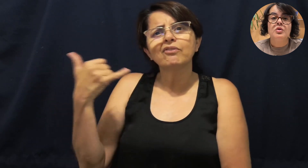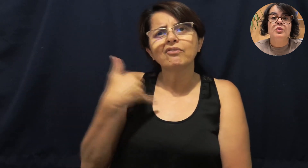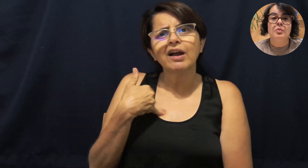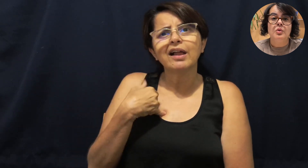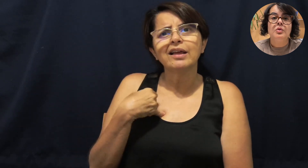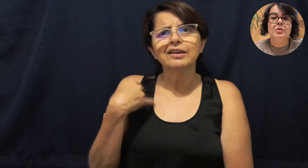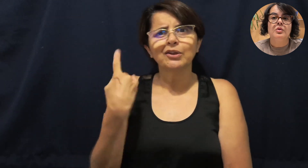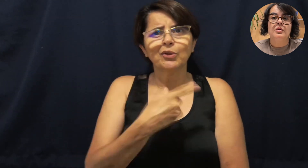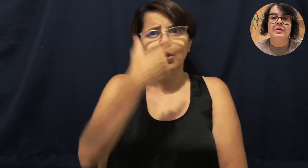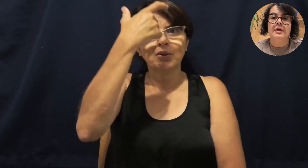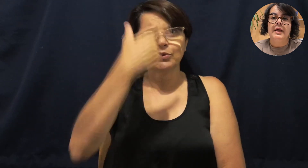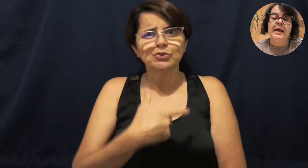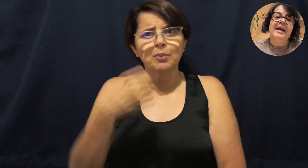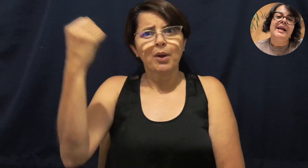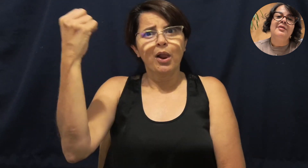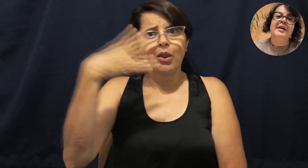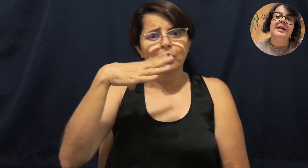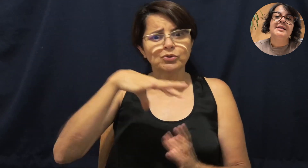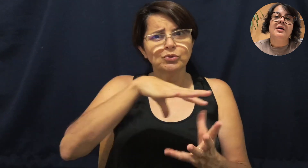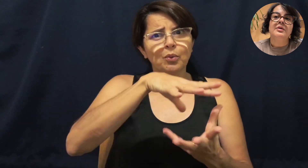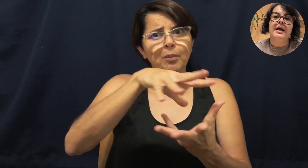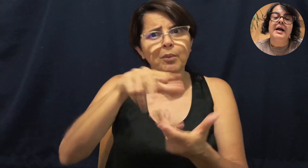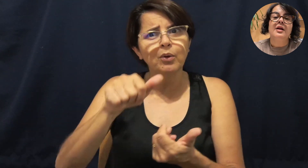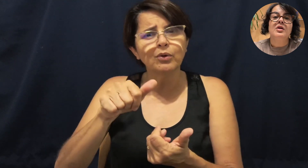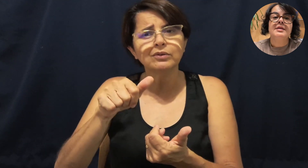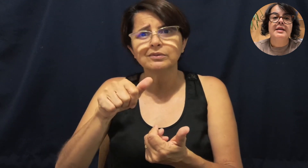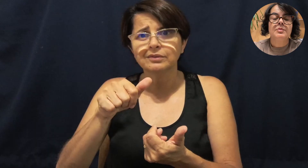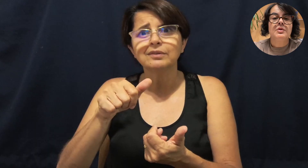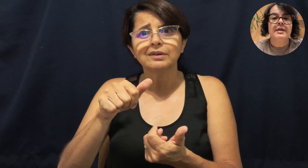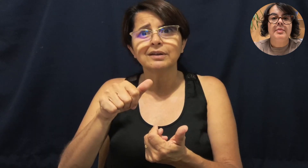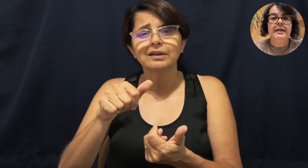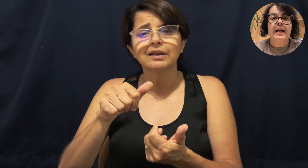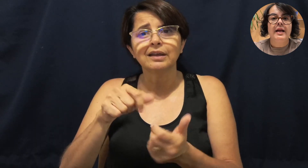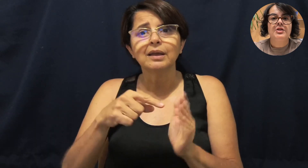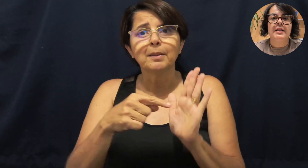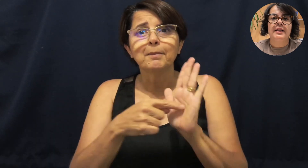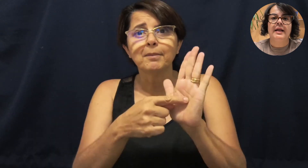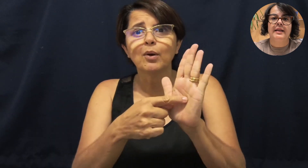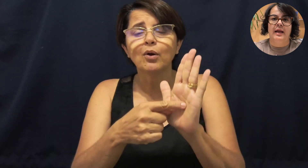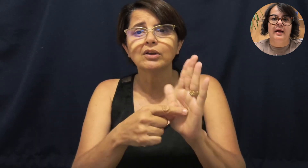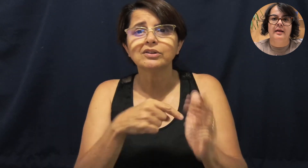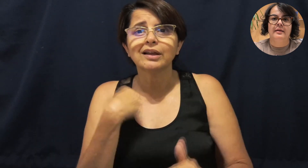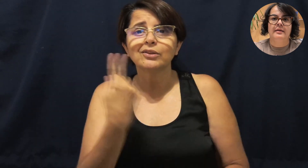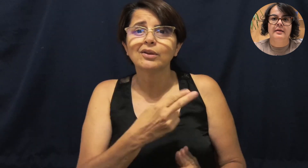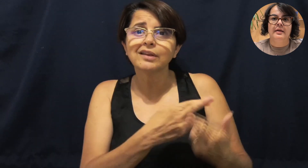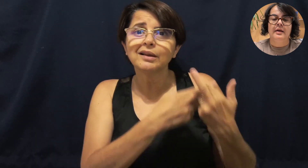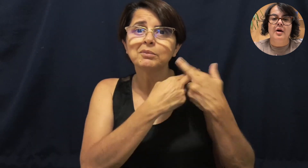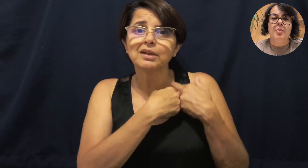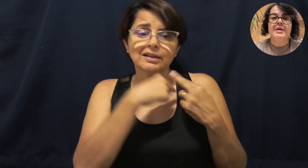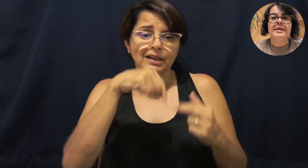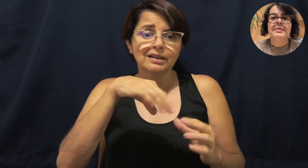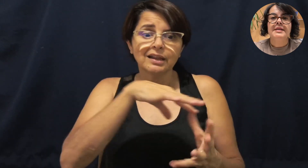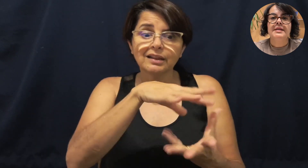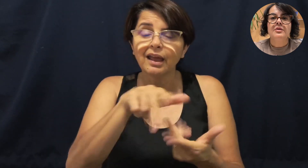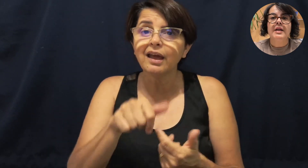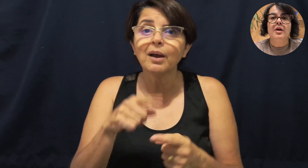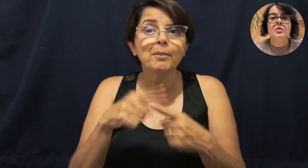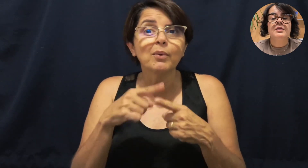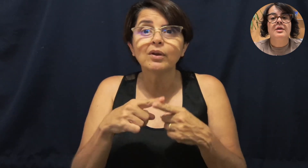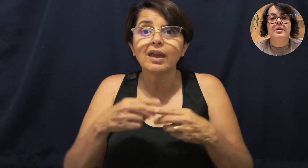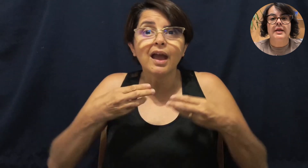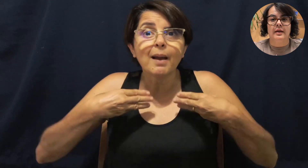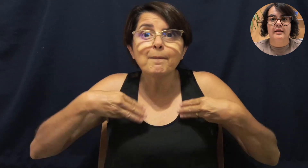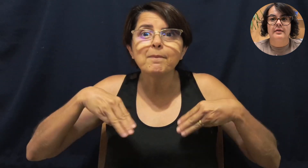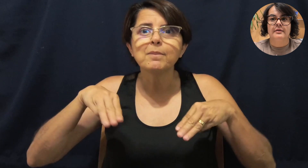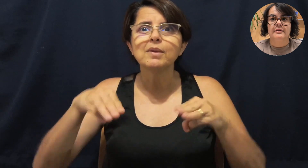a luz do mundo, ele vem ressaltar a nossa responsabilidade aqui na Terra. Pois a missão da